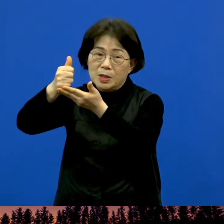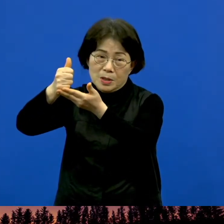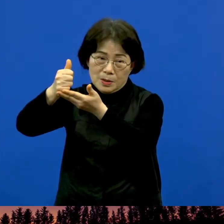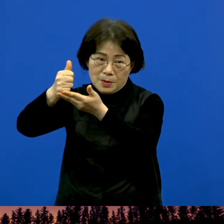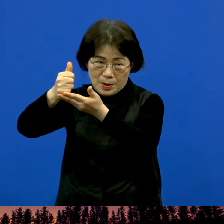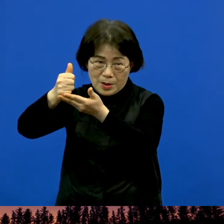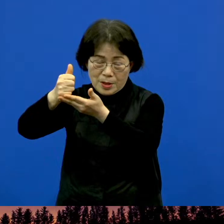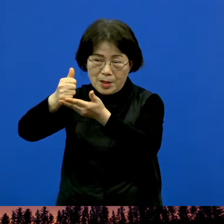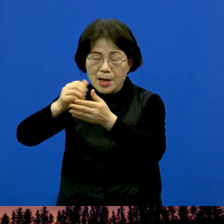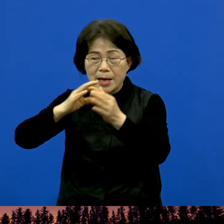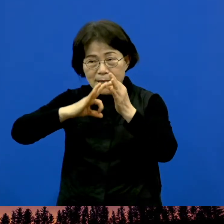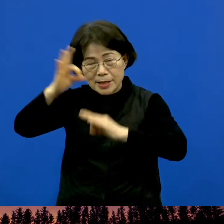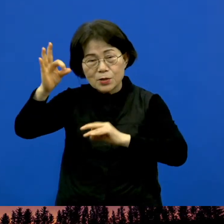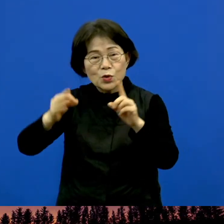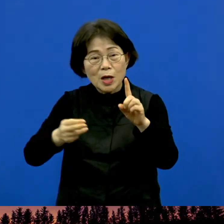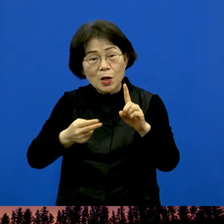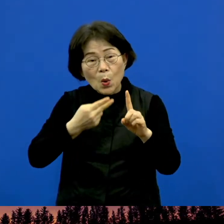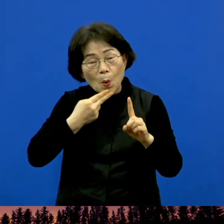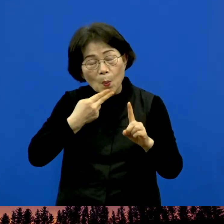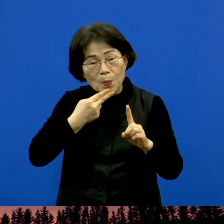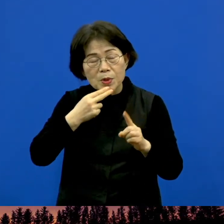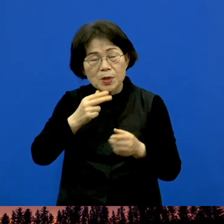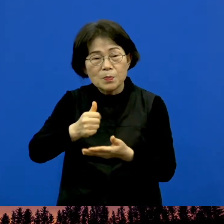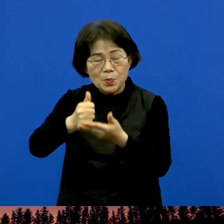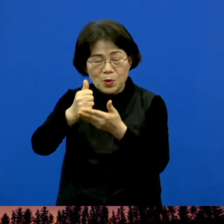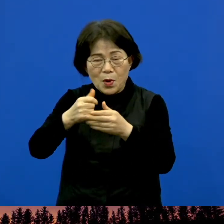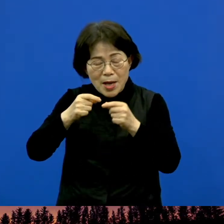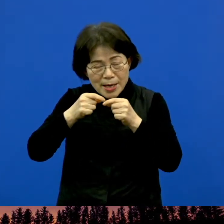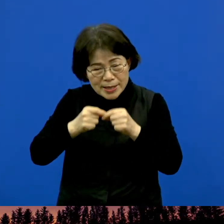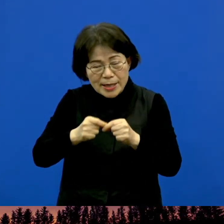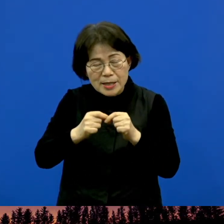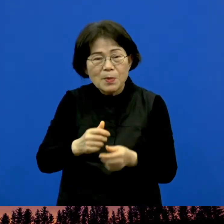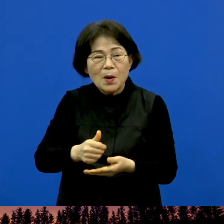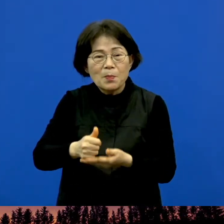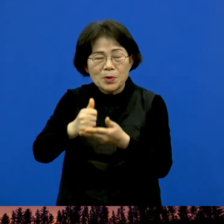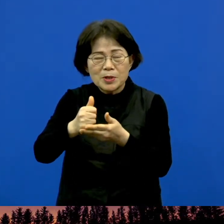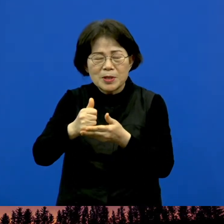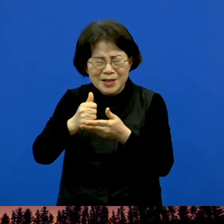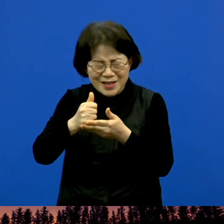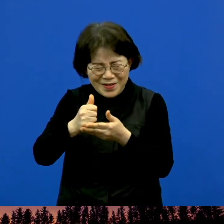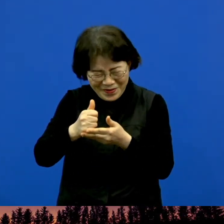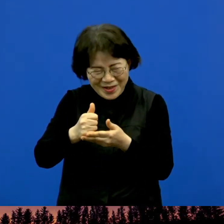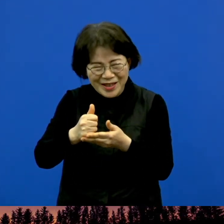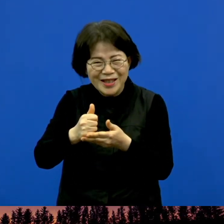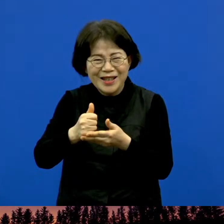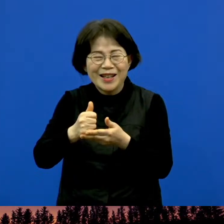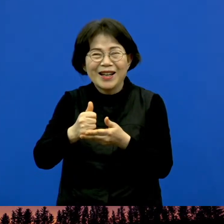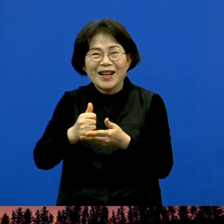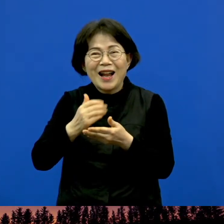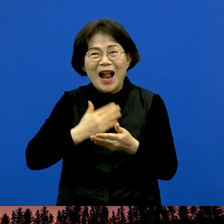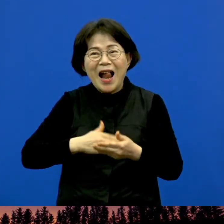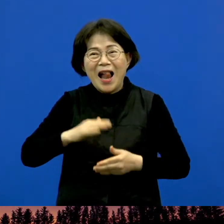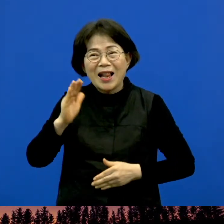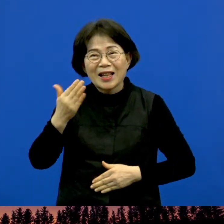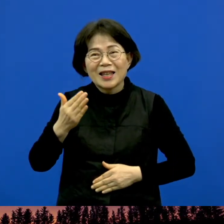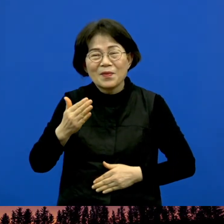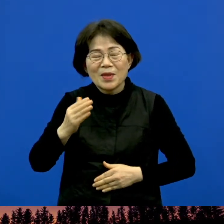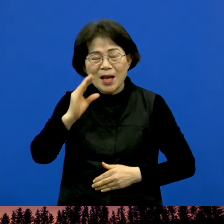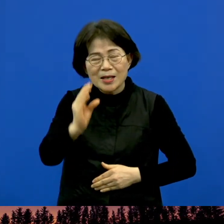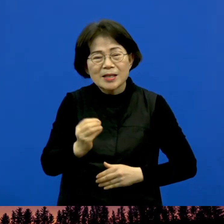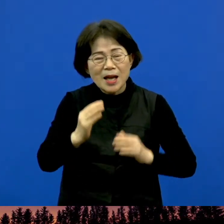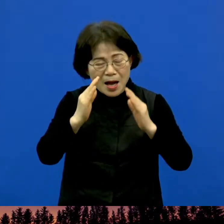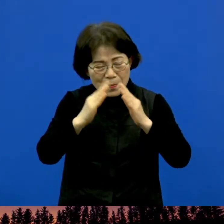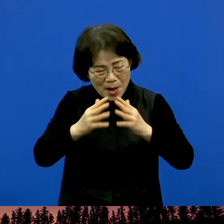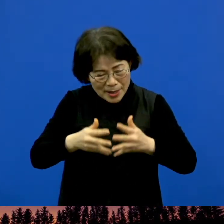분인지, 얼마나 실수가 없으신 분인지, 얼마나 세심하신 분인지, 얼마나 꼼꼼하신 분인지. 여러분 이 성막을